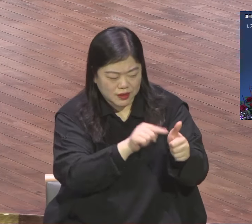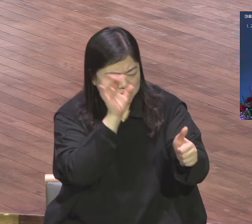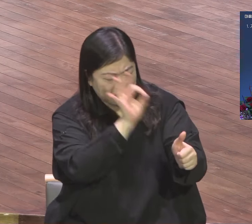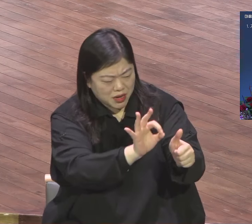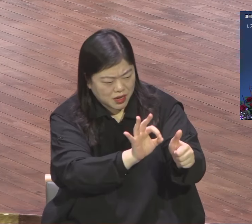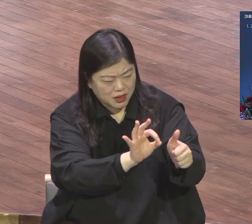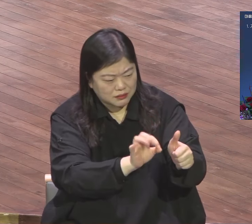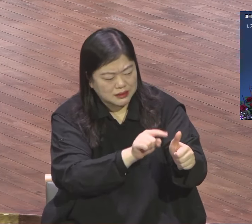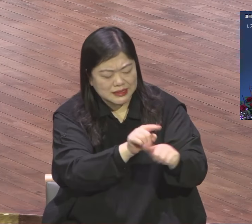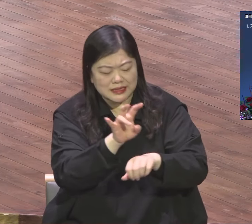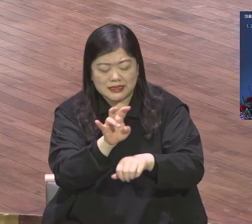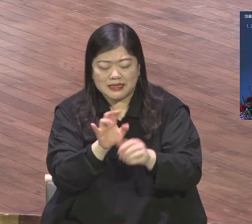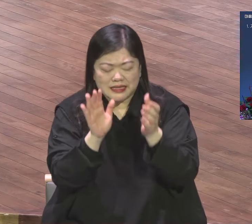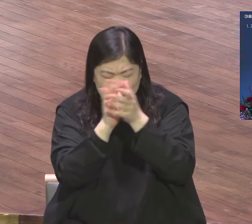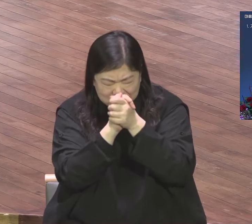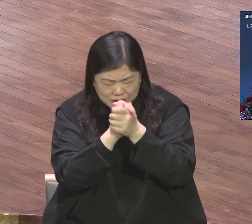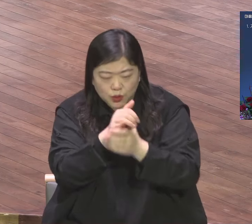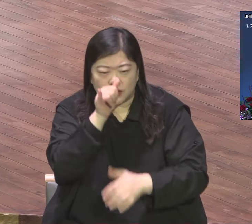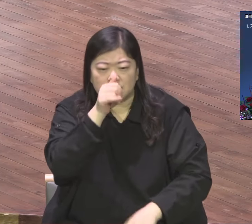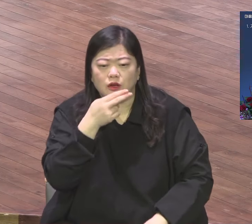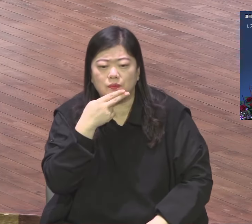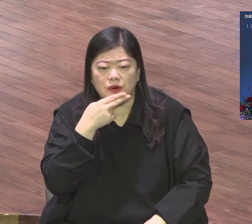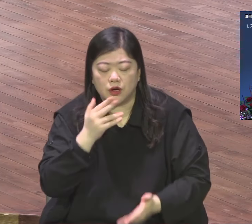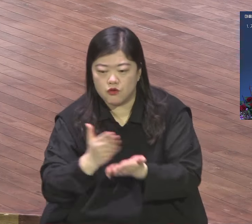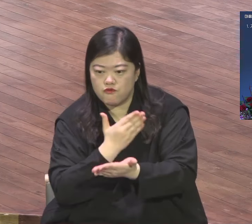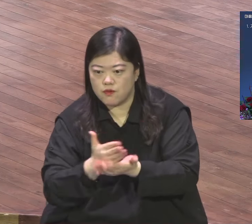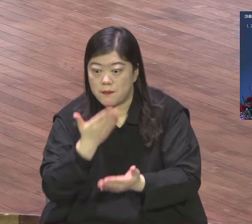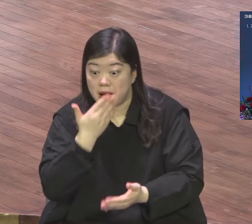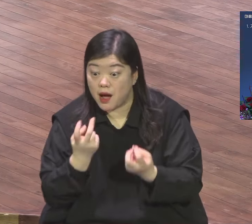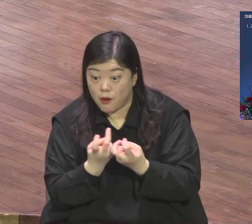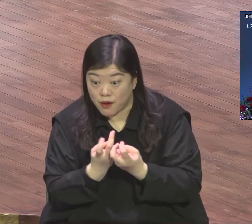굴리죠. 냄새가 팍팍 나지요. 그냥